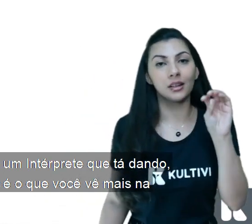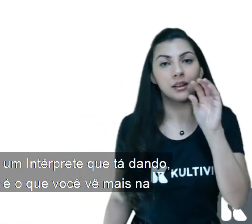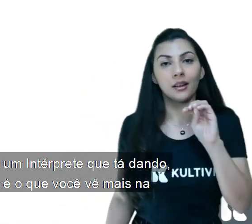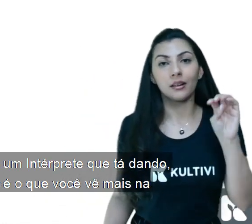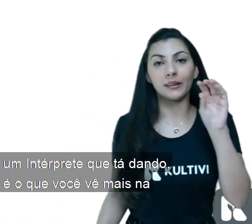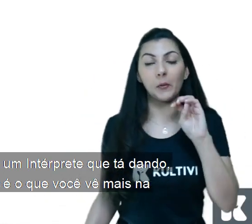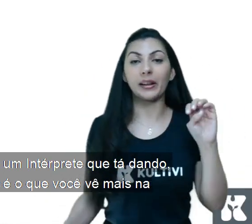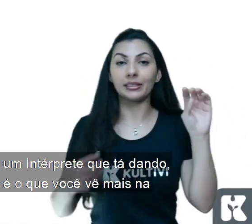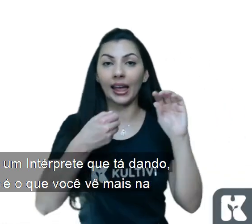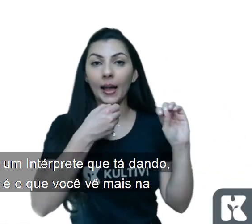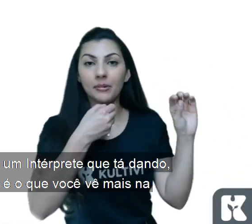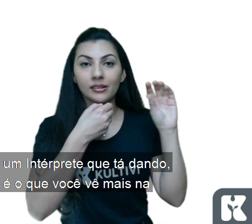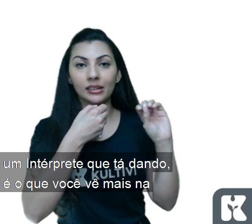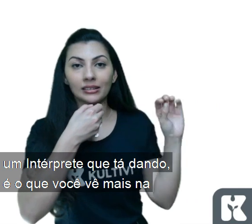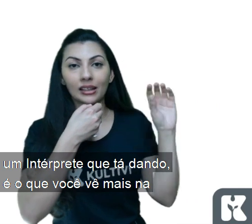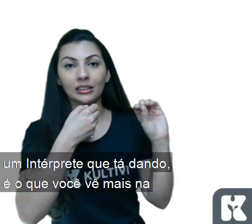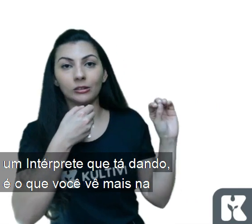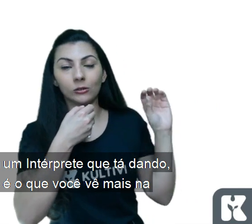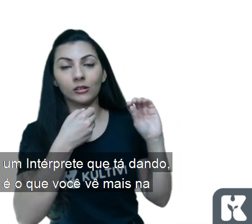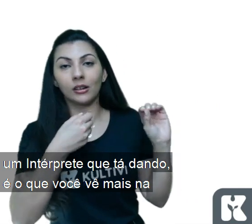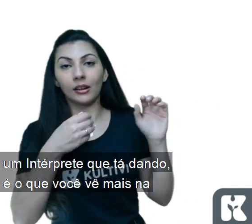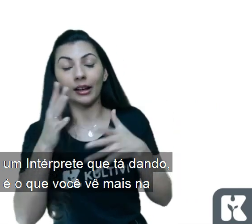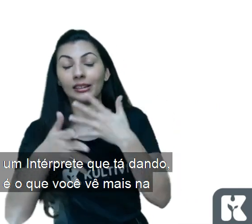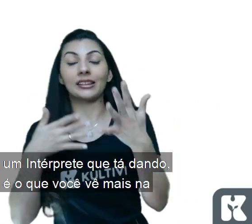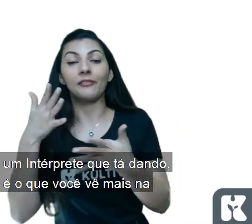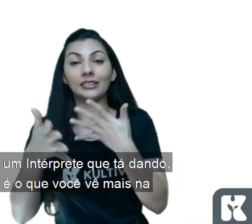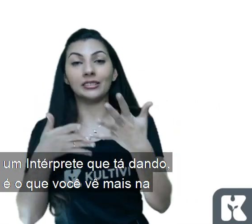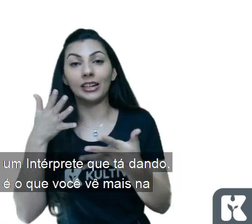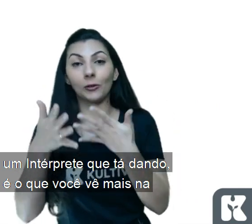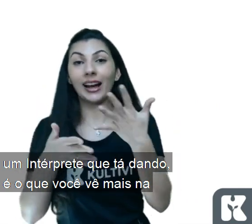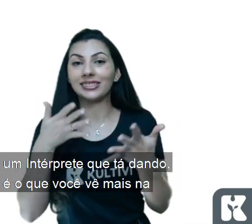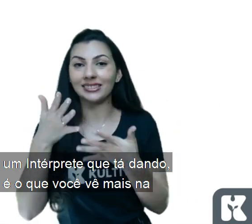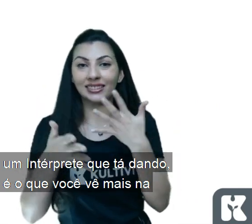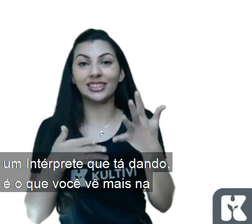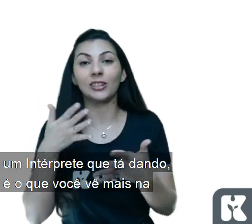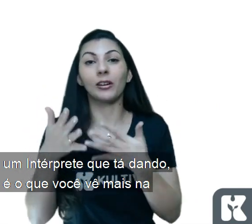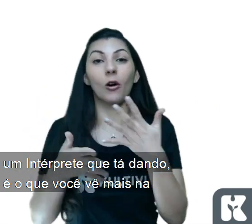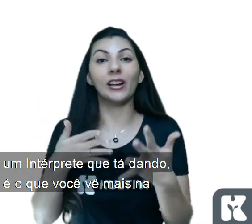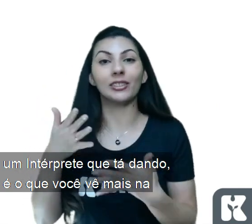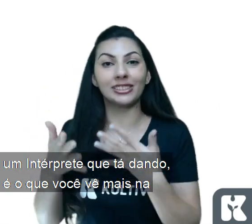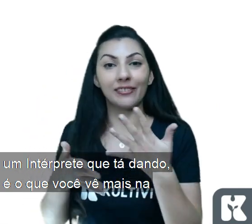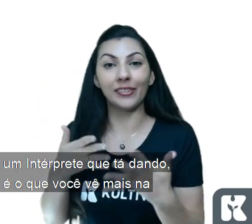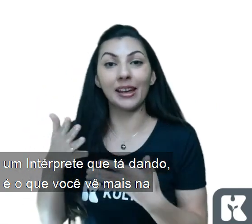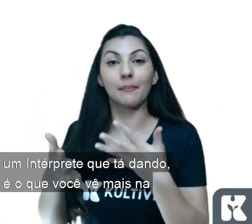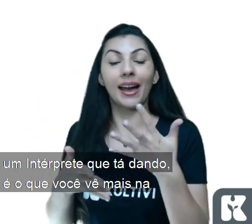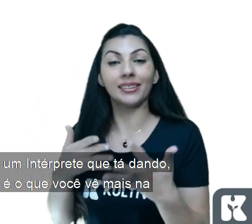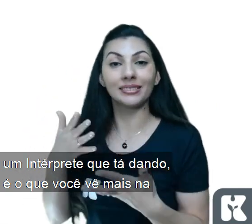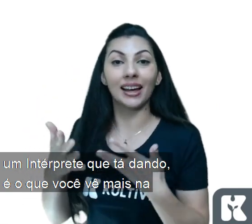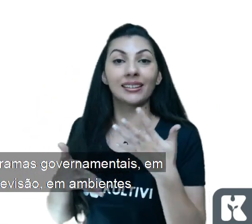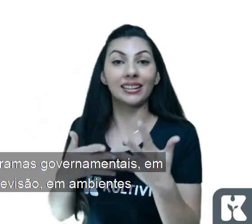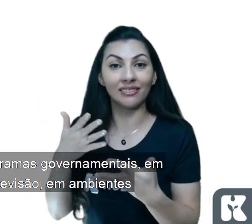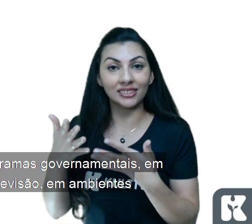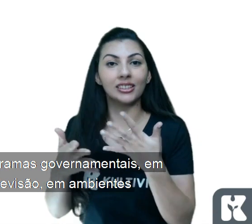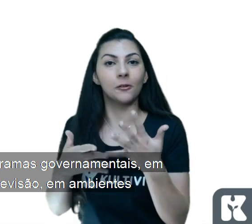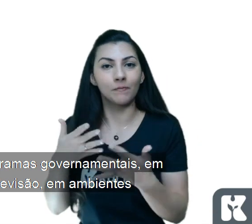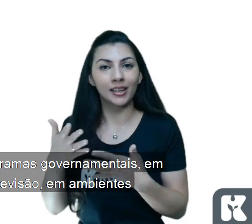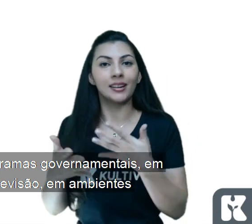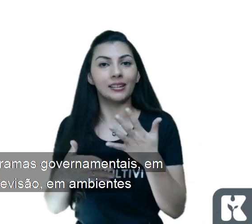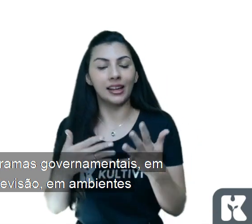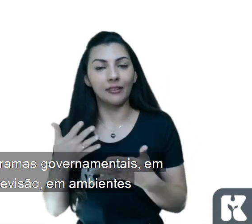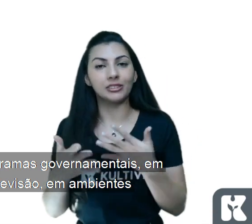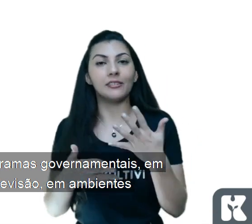português, tem um intérprete que está que está fazendo a sinalização, que é o que você vê mais na